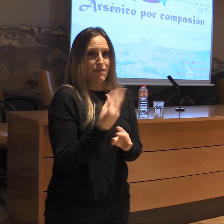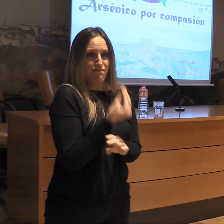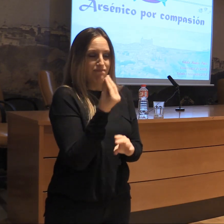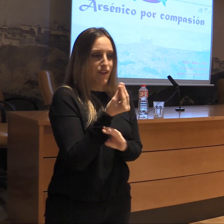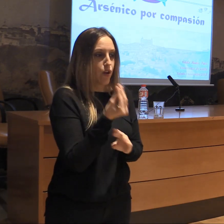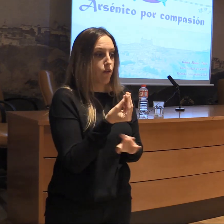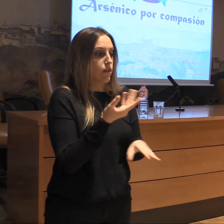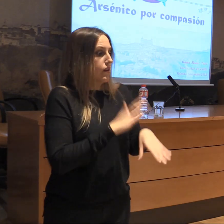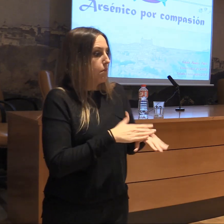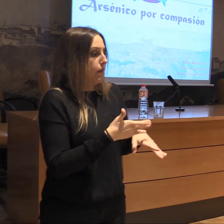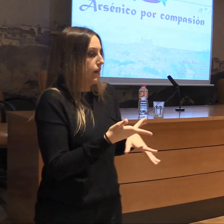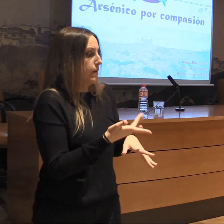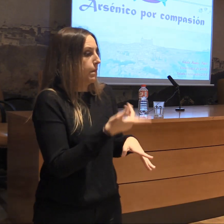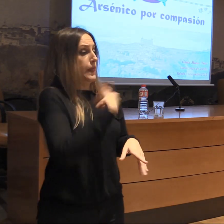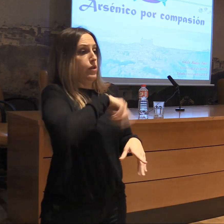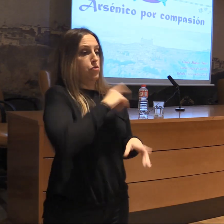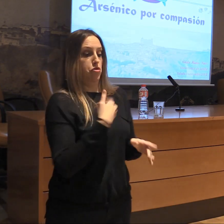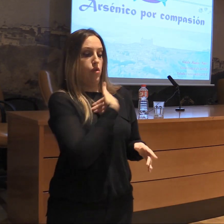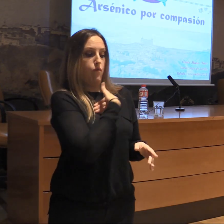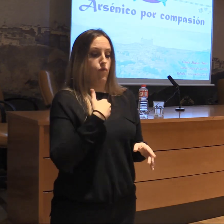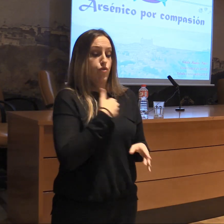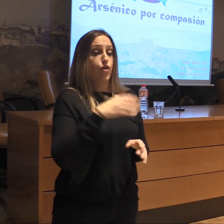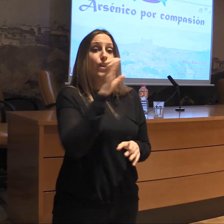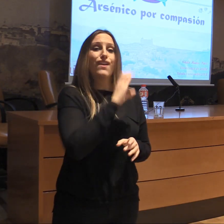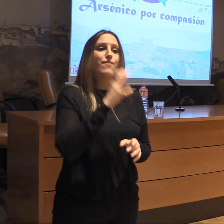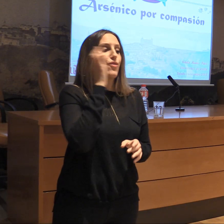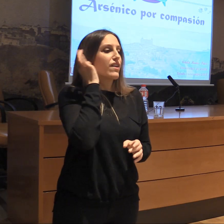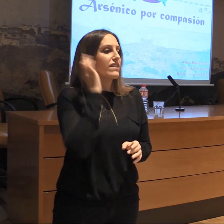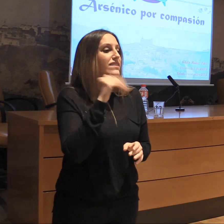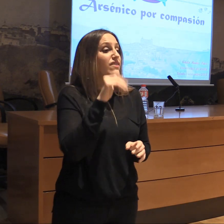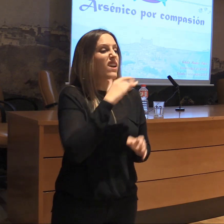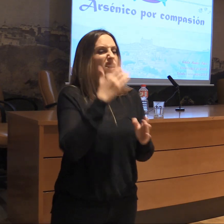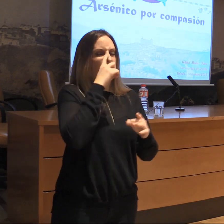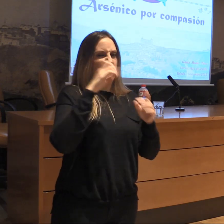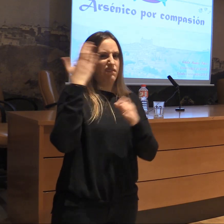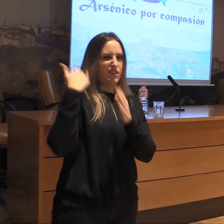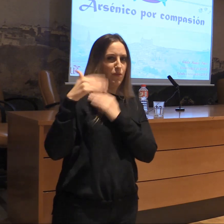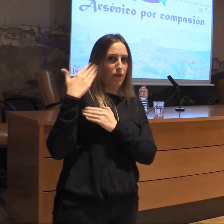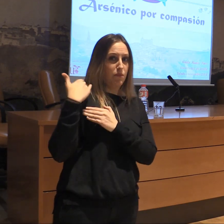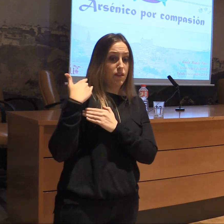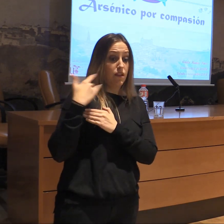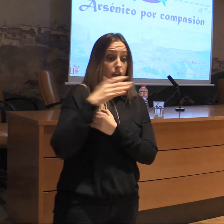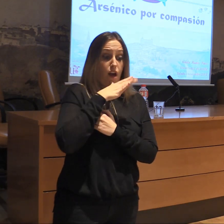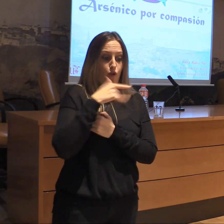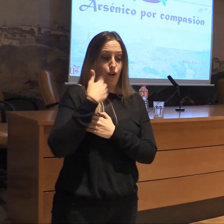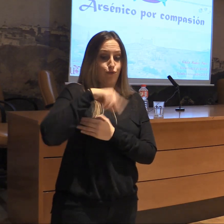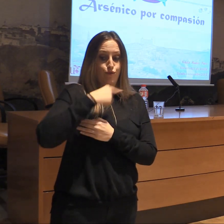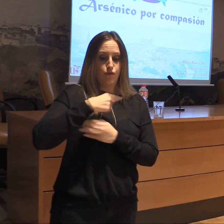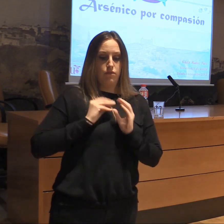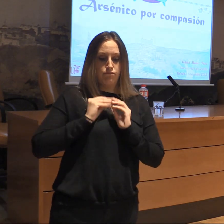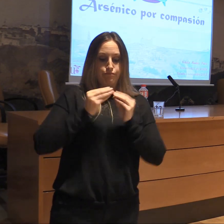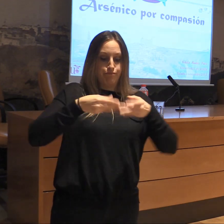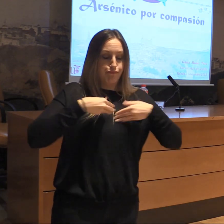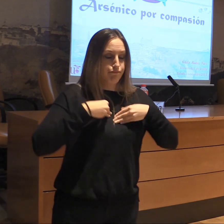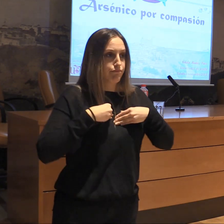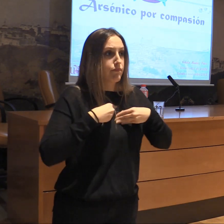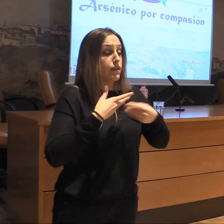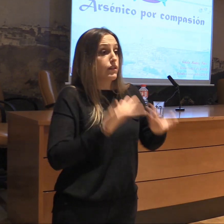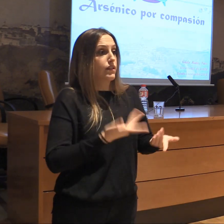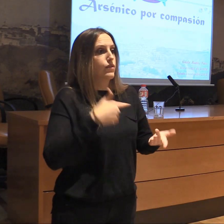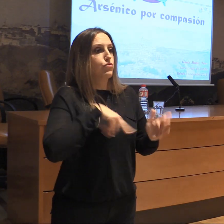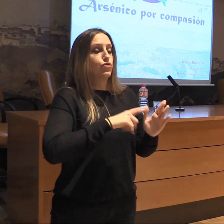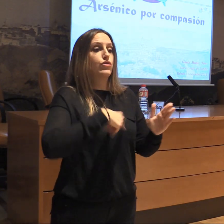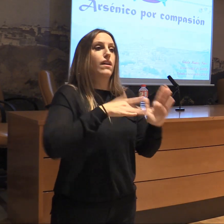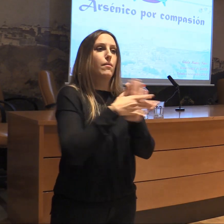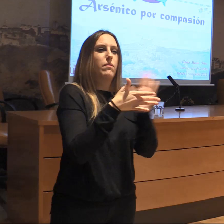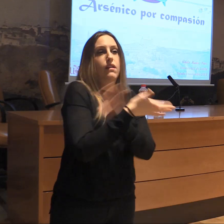científicas del pasado y que luego nosotras saliéramos contando lo que hacíamos actualmente como científicas.